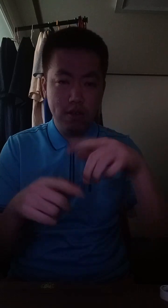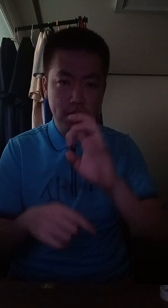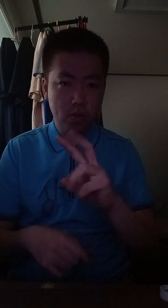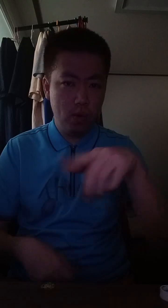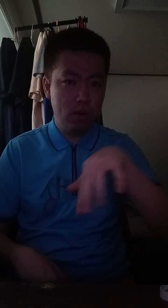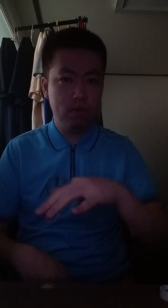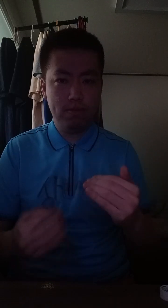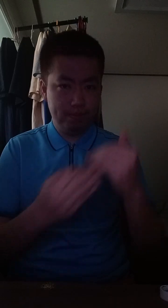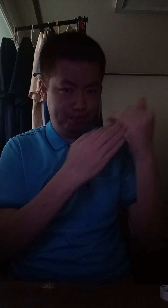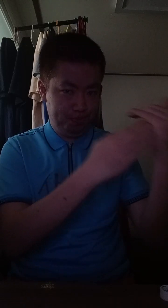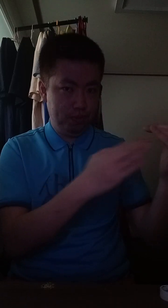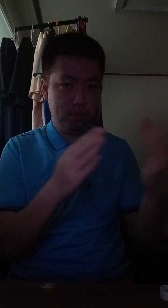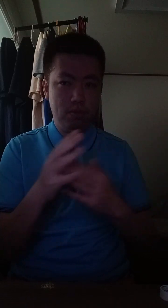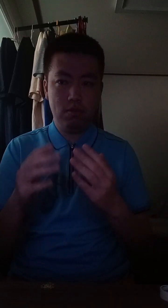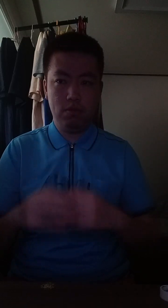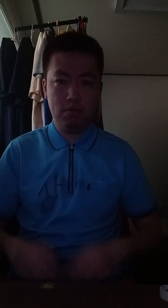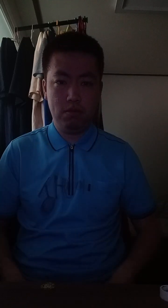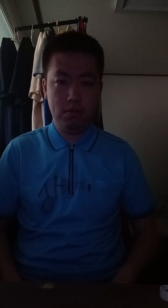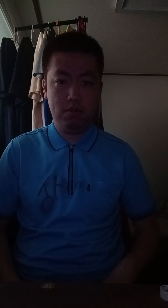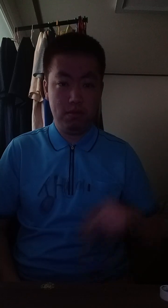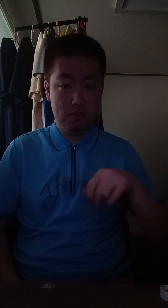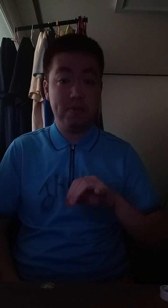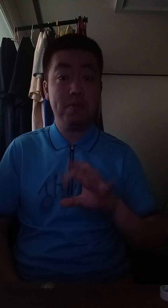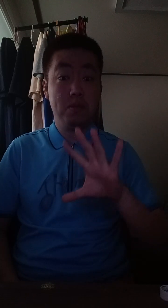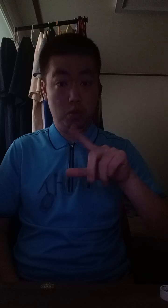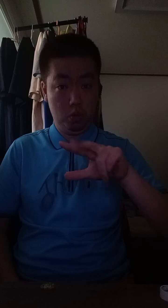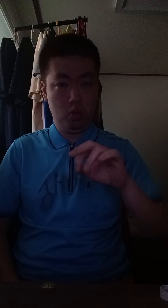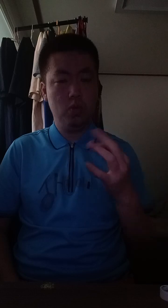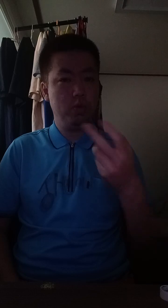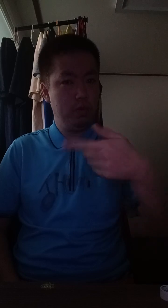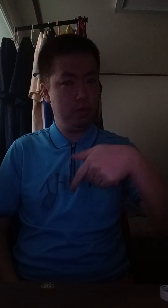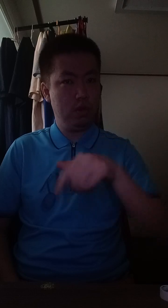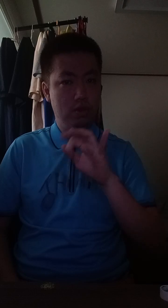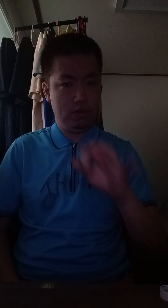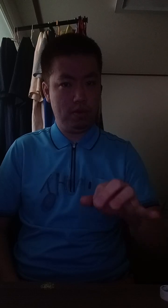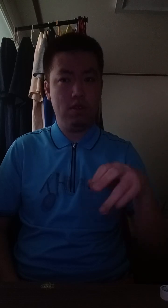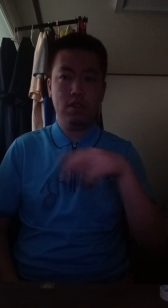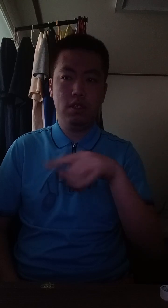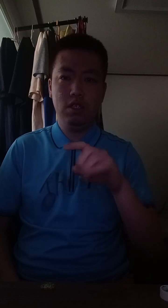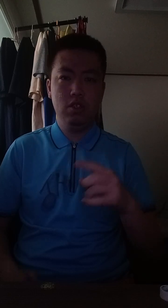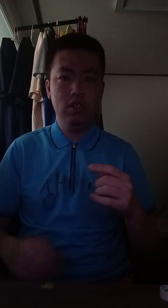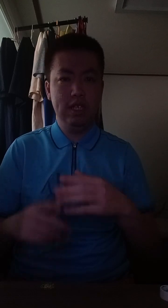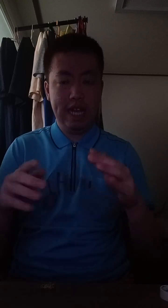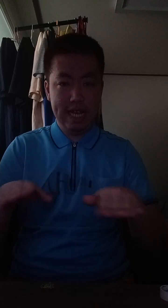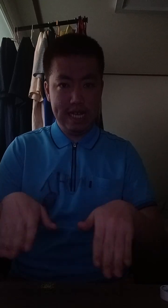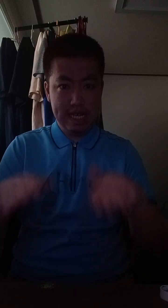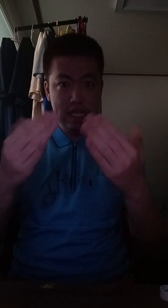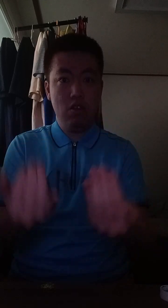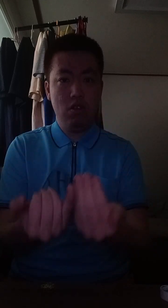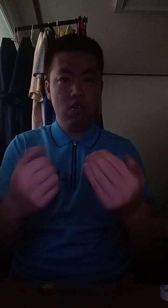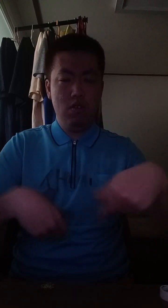10cm가 넘습니다. 2005년 시행된 도시철도 건설 규칙은 이 경우 안전장치 설치를 의무화하고